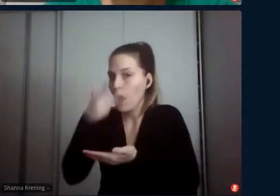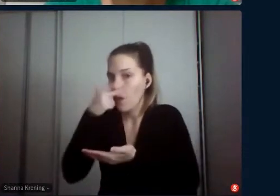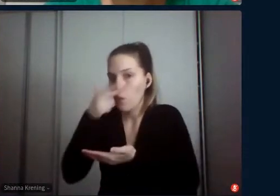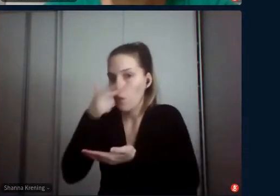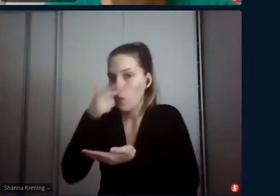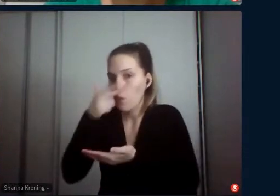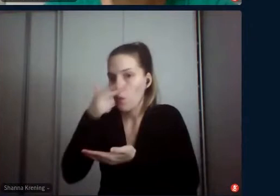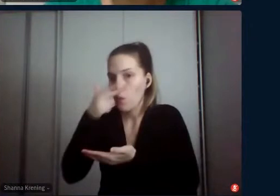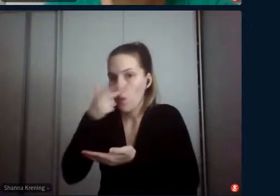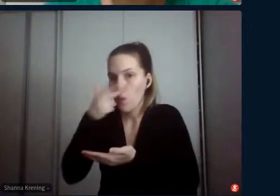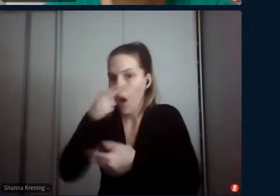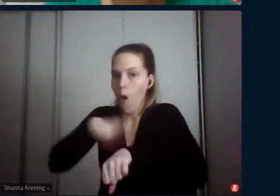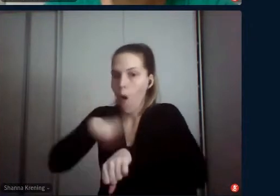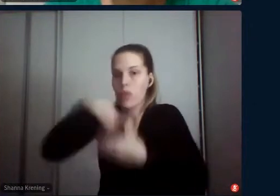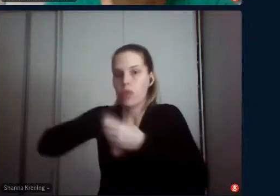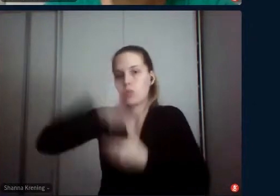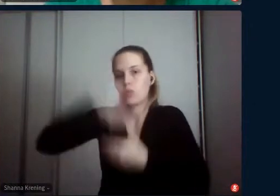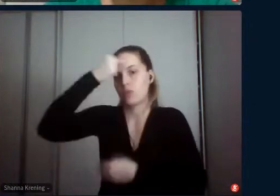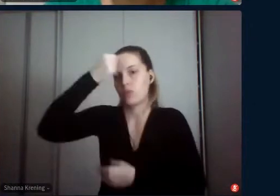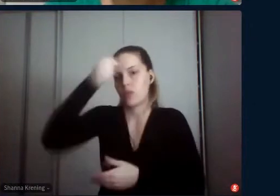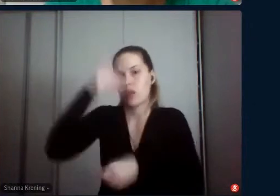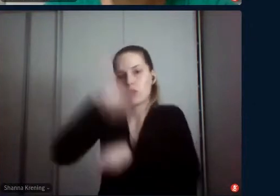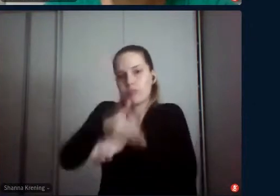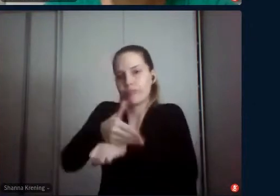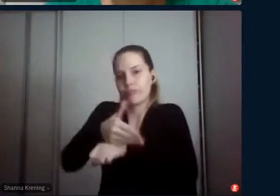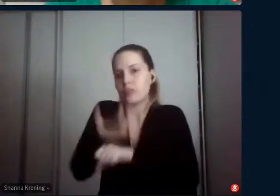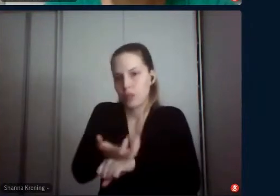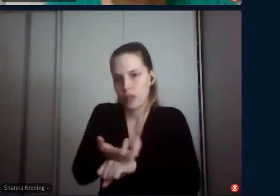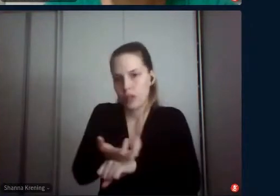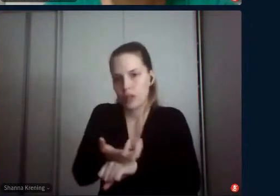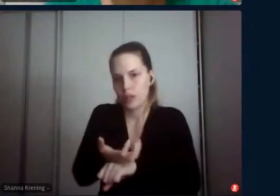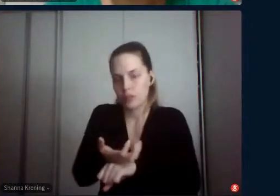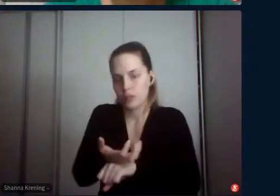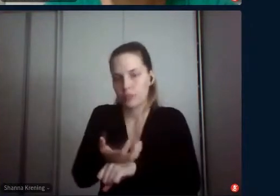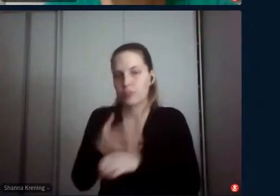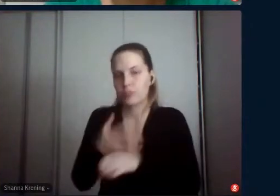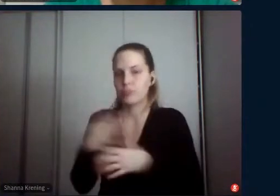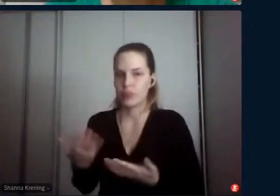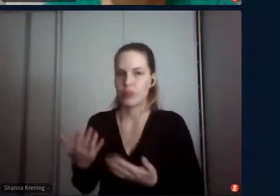claro que a visão dessa carga horária, conforme eu disse,